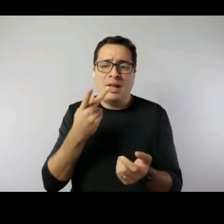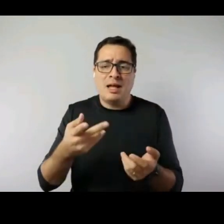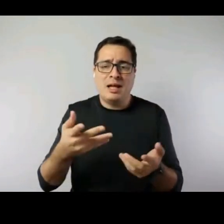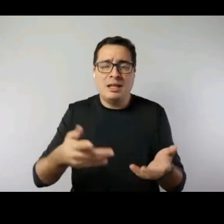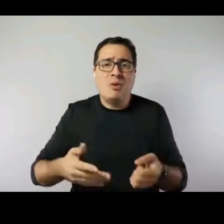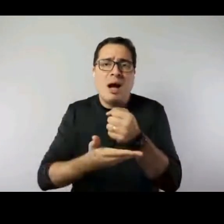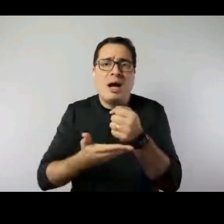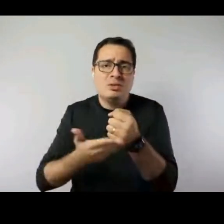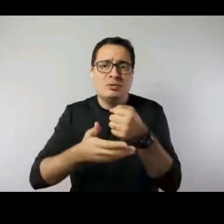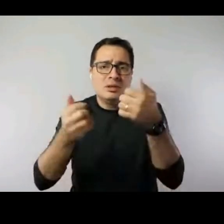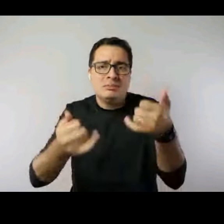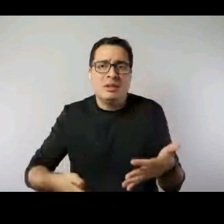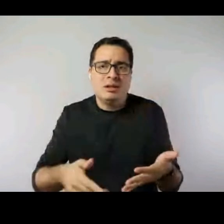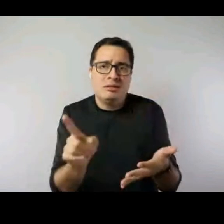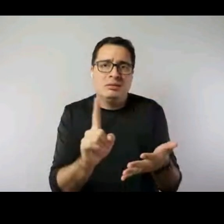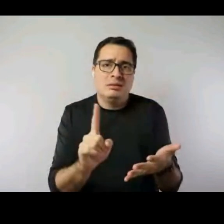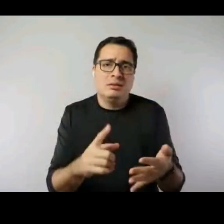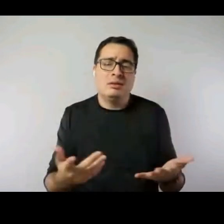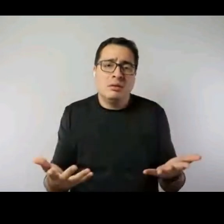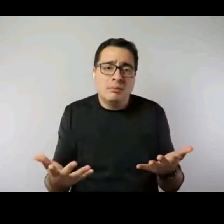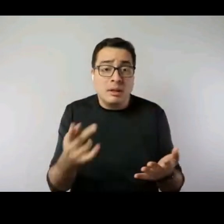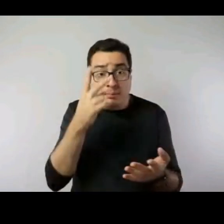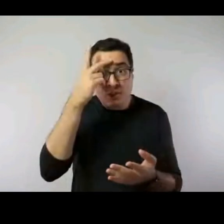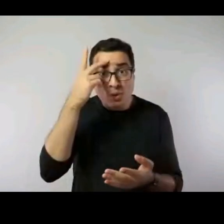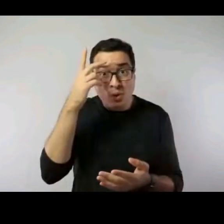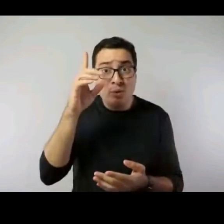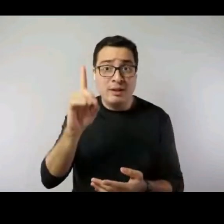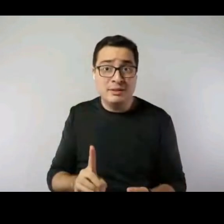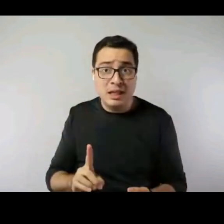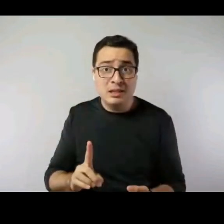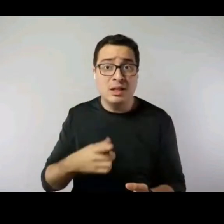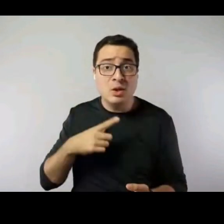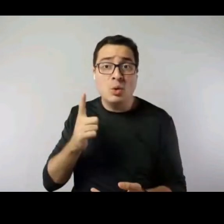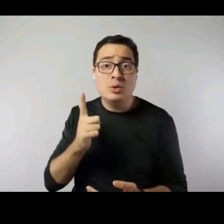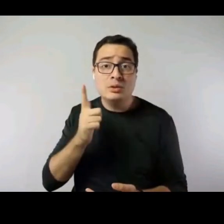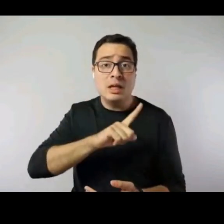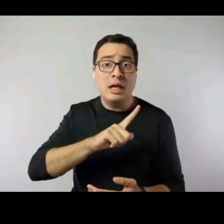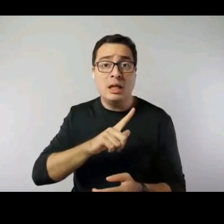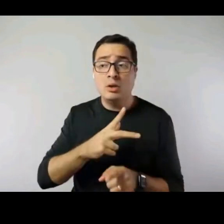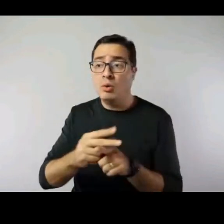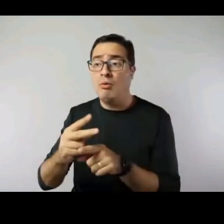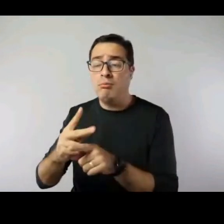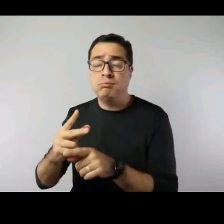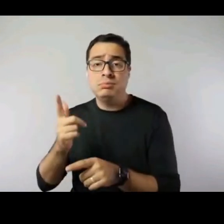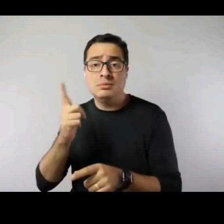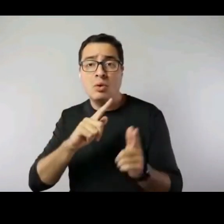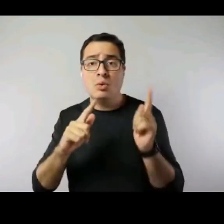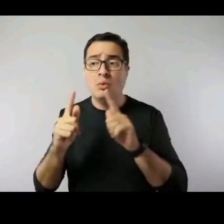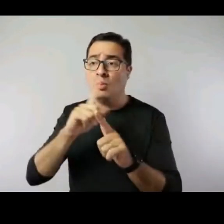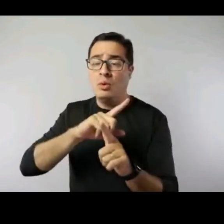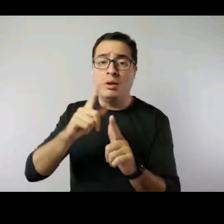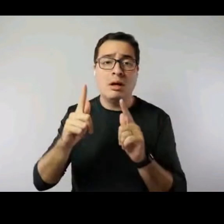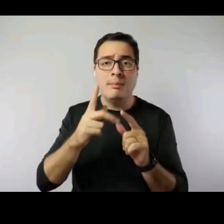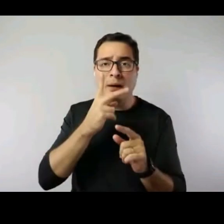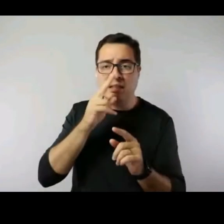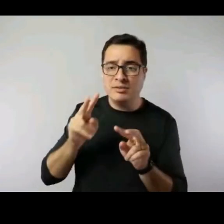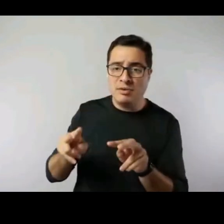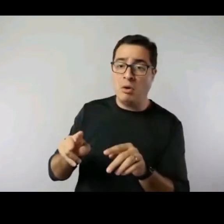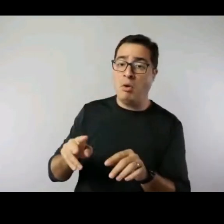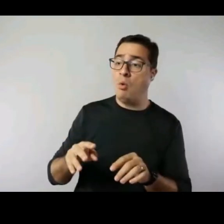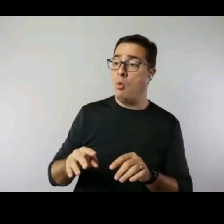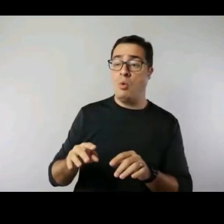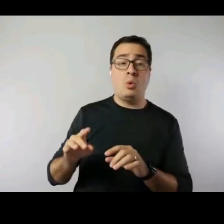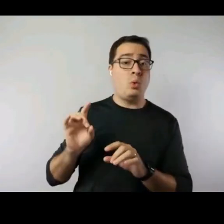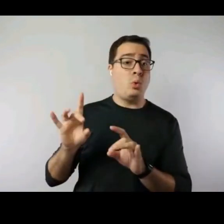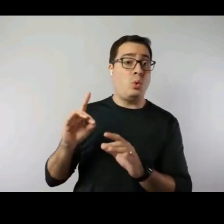aqui, mas pessoas com deficiência que conseguem conquistar alguma coisa é vista como um caso de